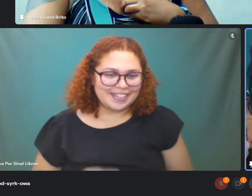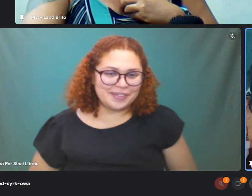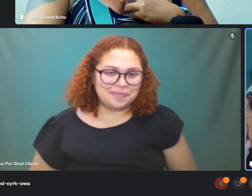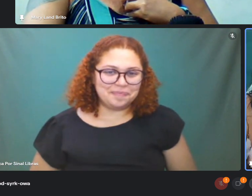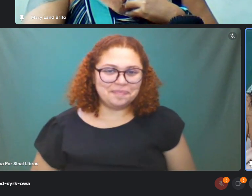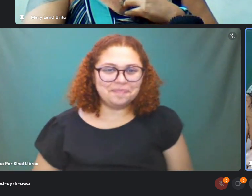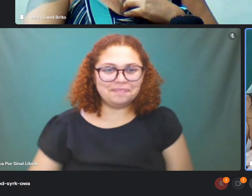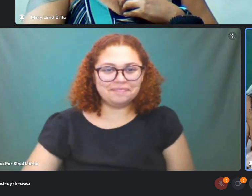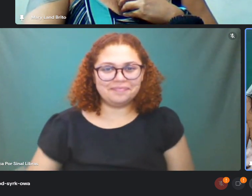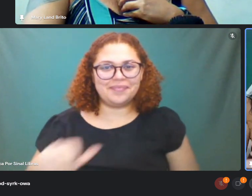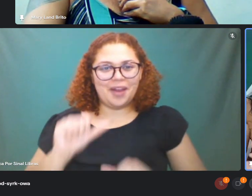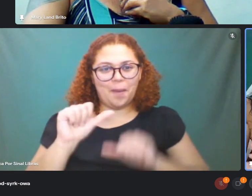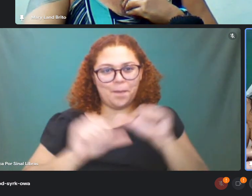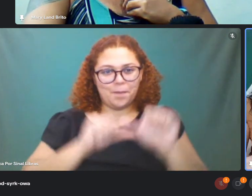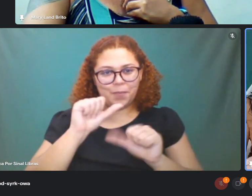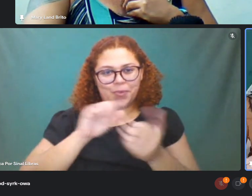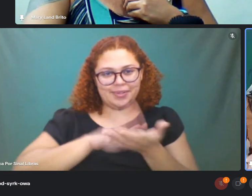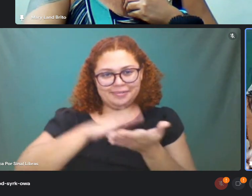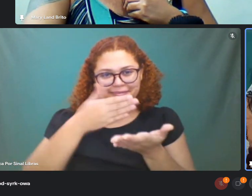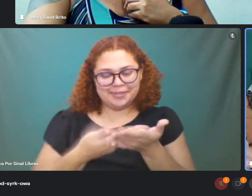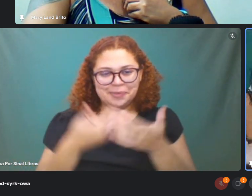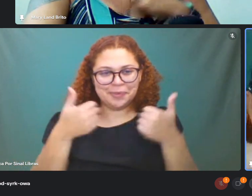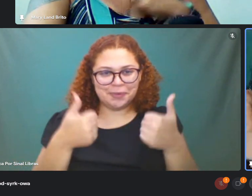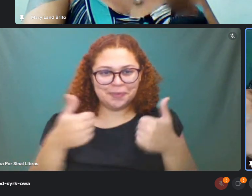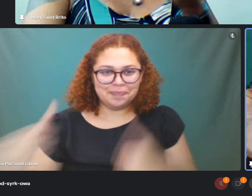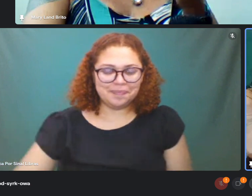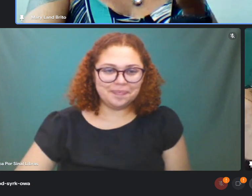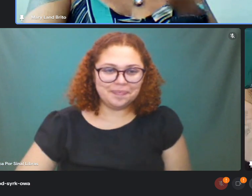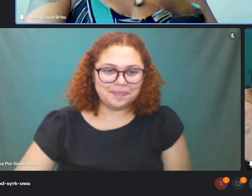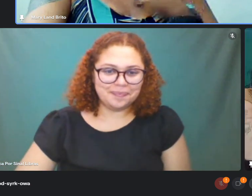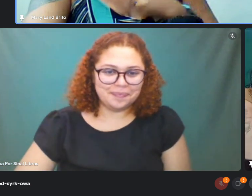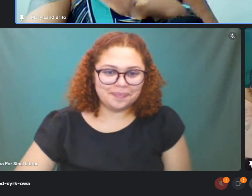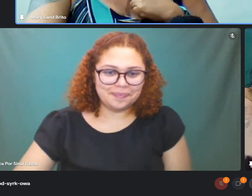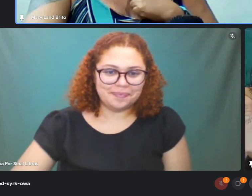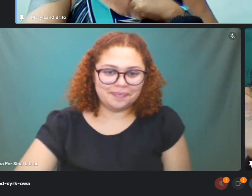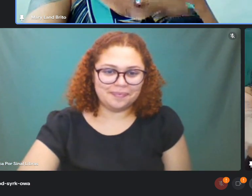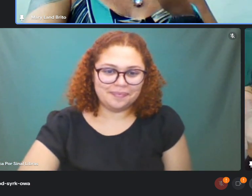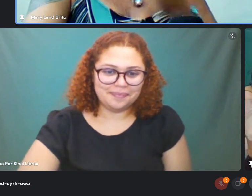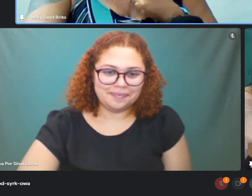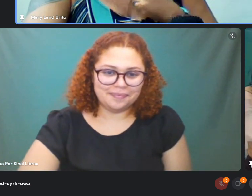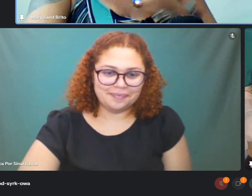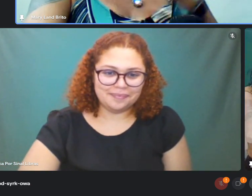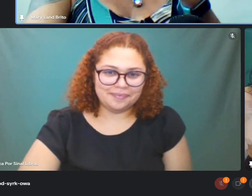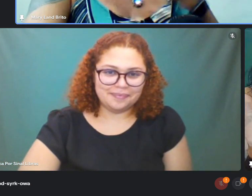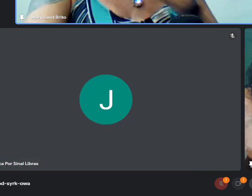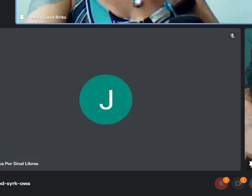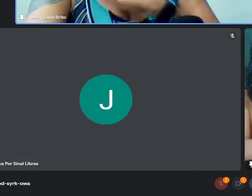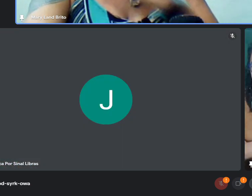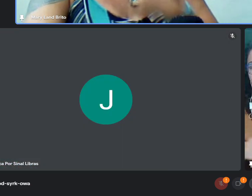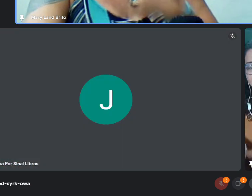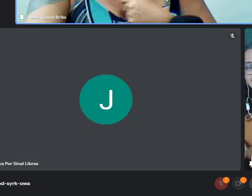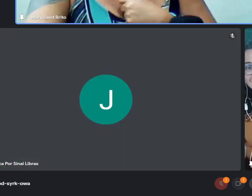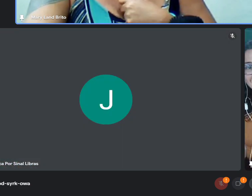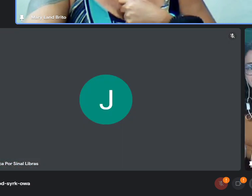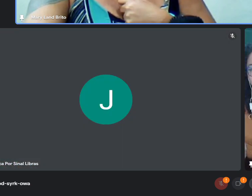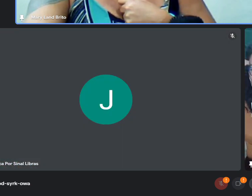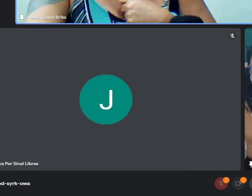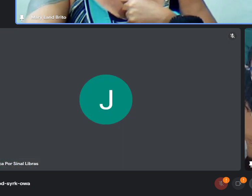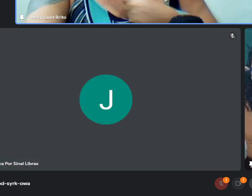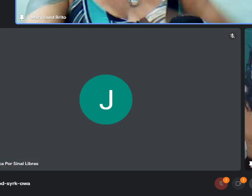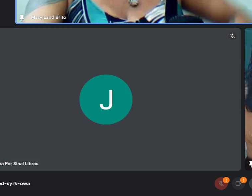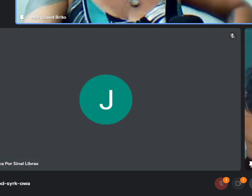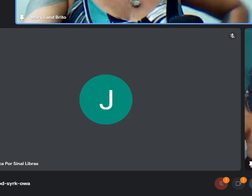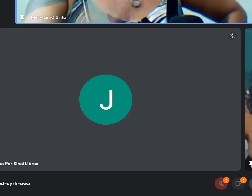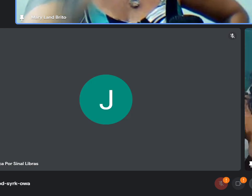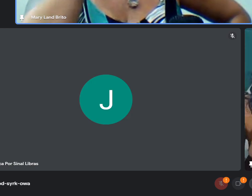que eu vim mais... Pode falar, pode falar. Não, tu falou das tatuagens e eu lembrei que eu nunca audiodescrevi minhas tatuagens. E quando